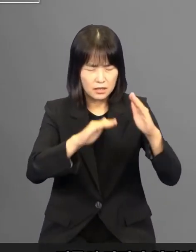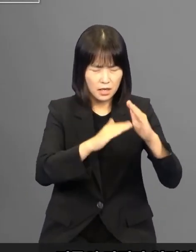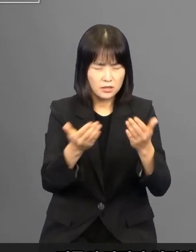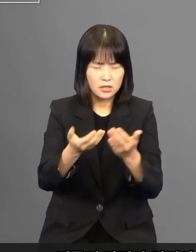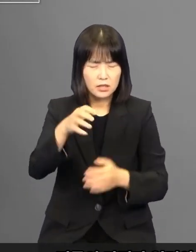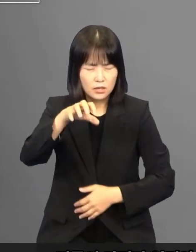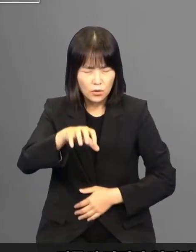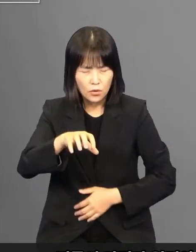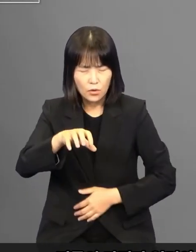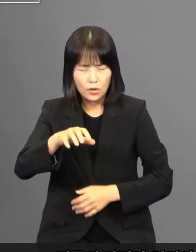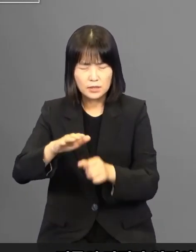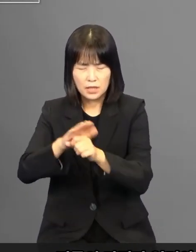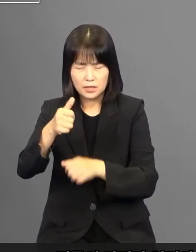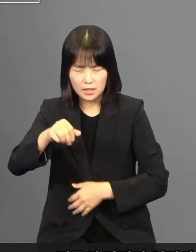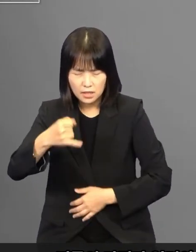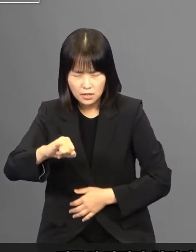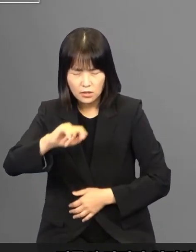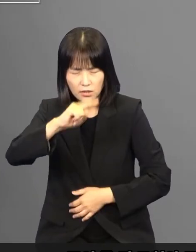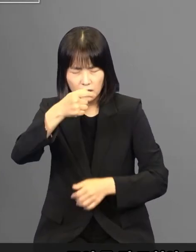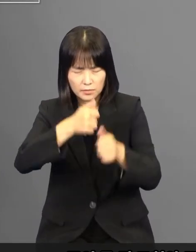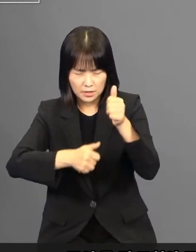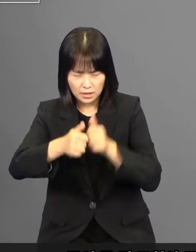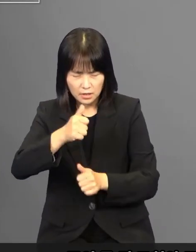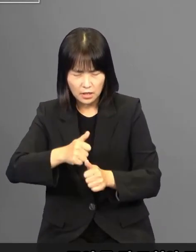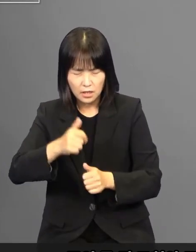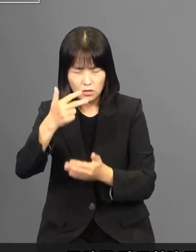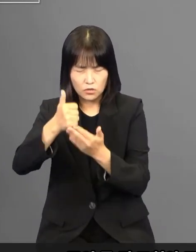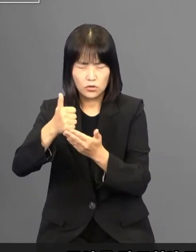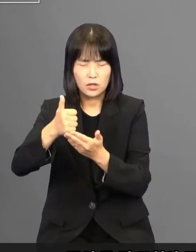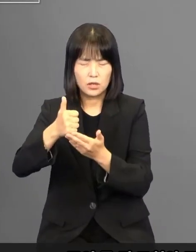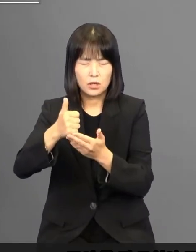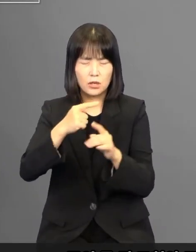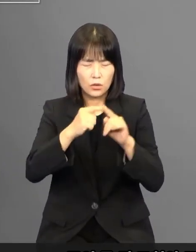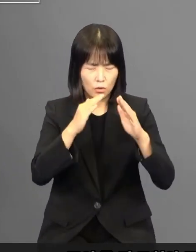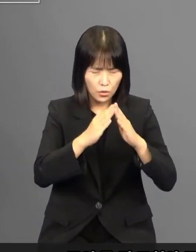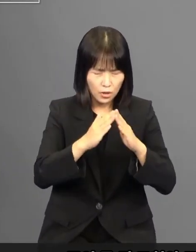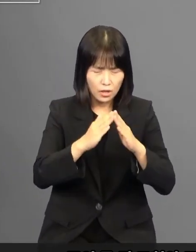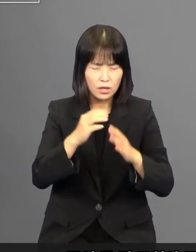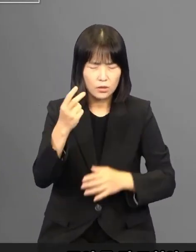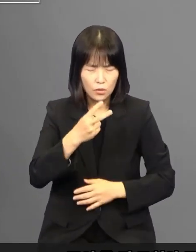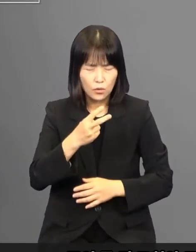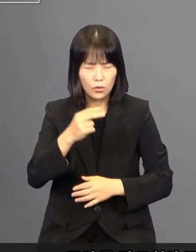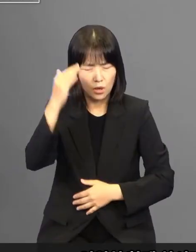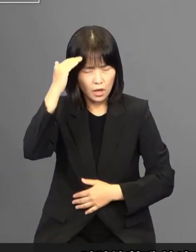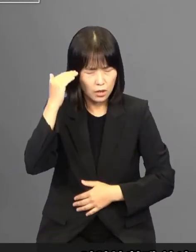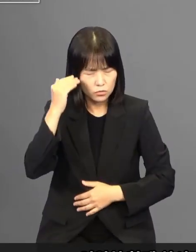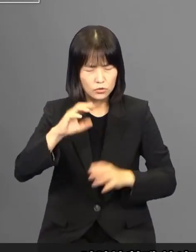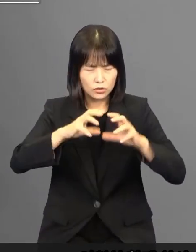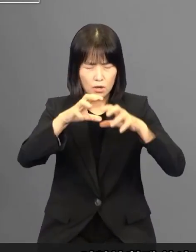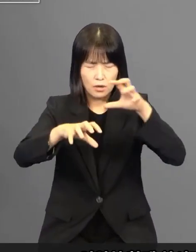일터와 사랑하는 자녀들과 다음 세대와 주의 몸된 교회와 조국 대한민국 또한